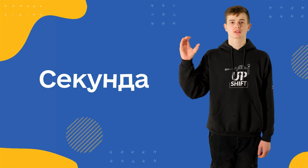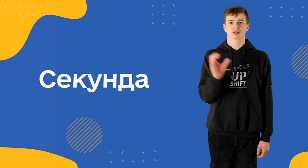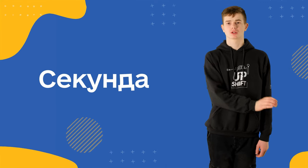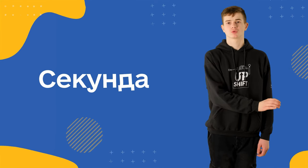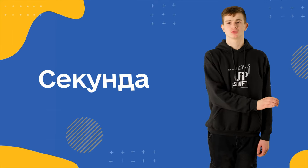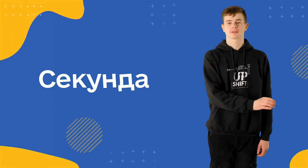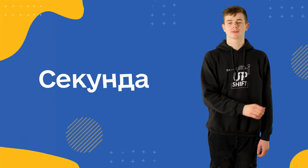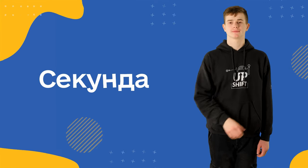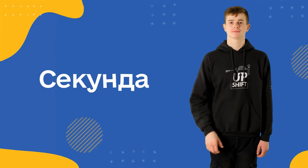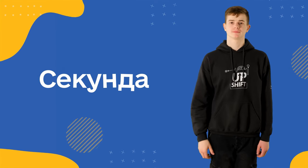Секунда.